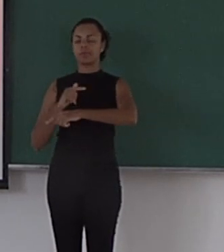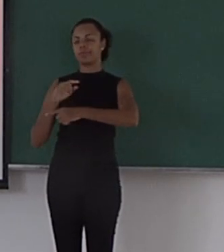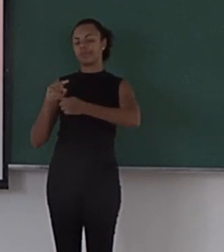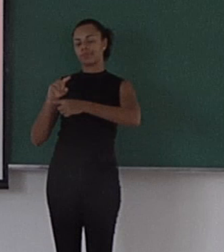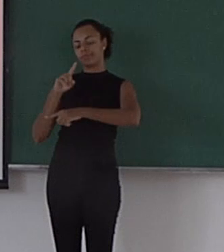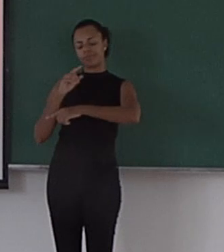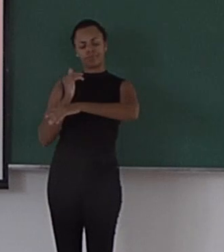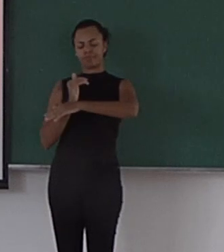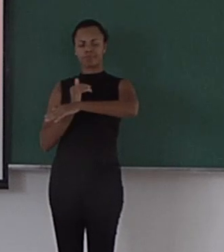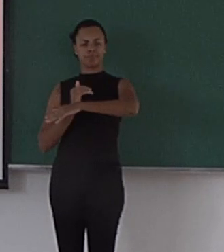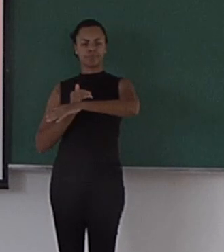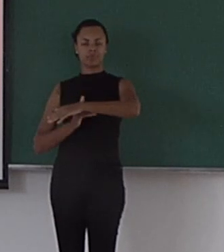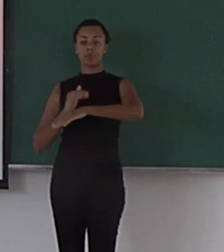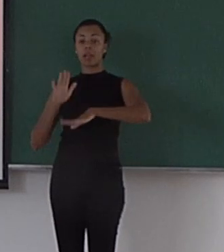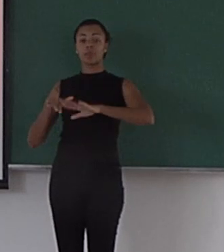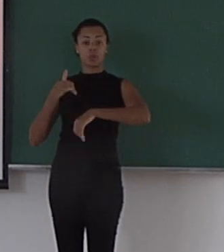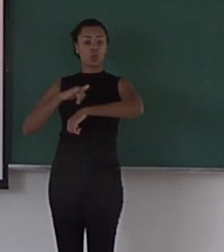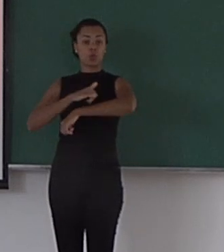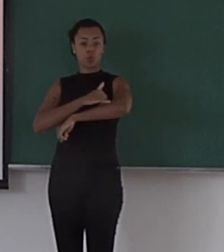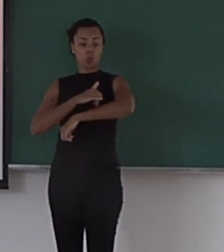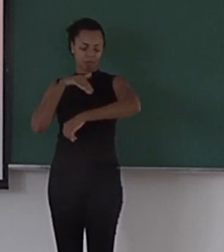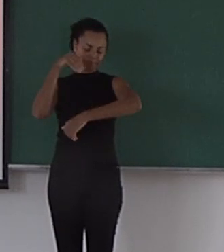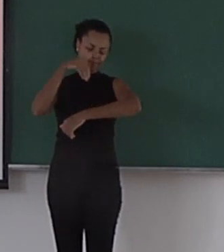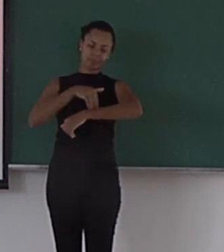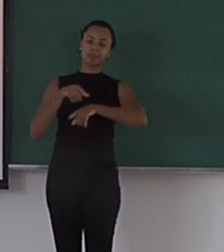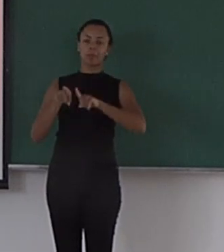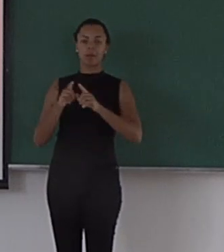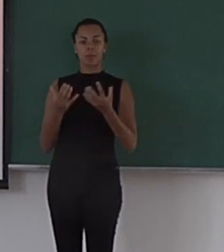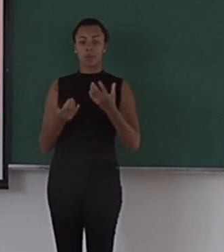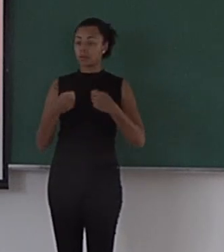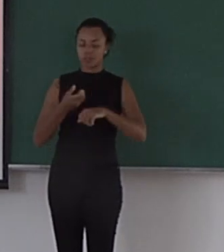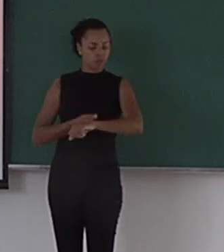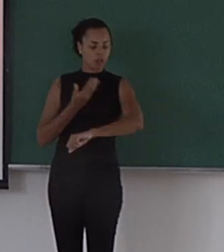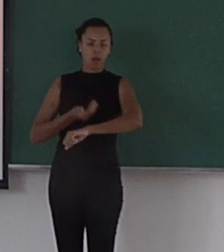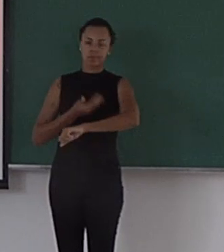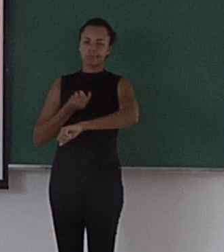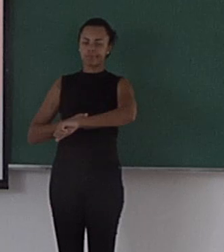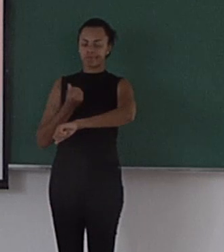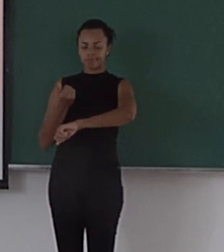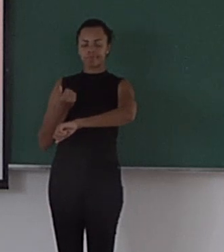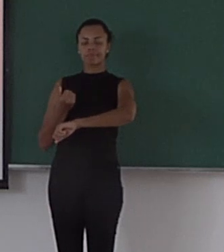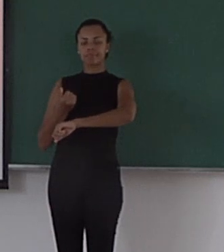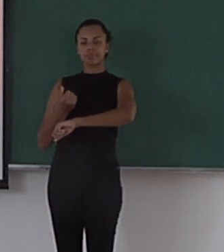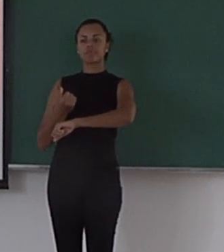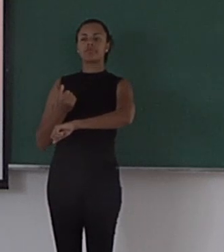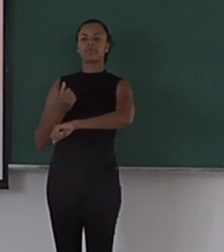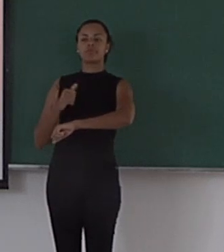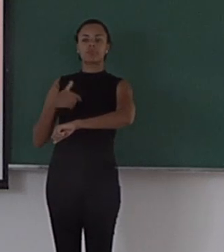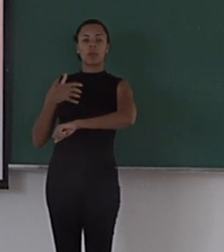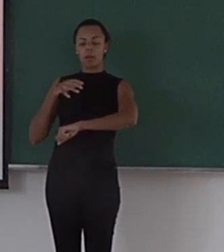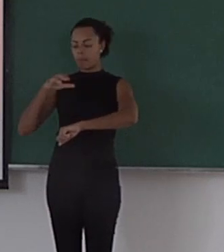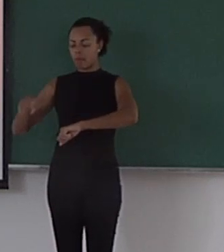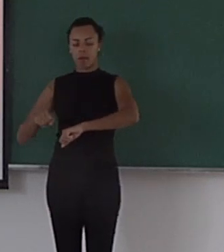epiderme, a derme, às vezes queimou até a gordura. Então, a gente tem que retirar todo esse tecido e pegar uma pele de algum